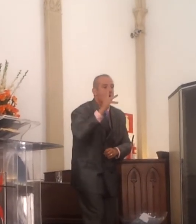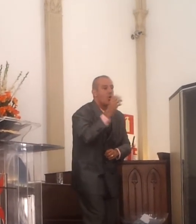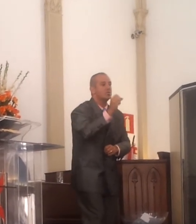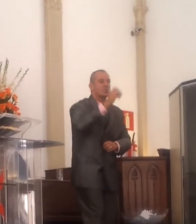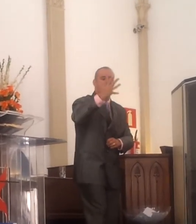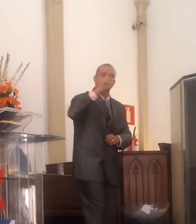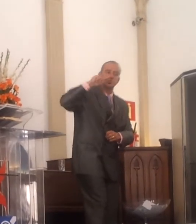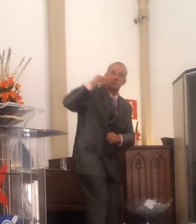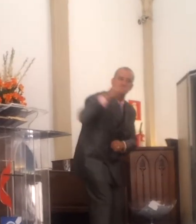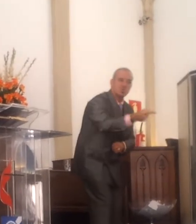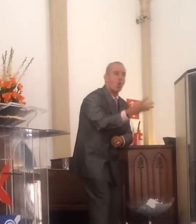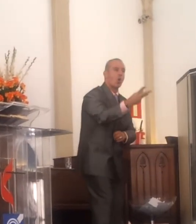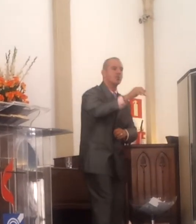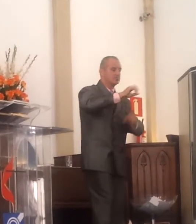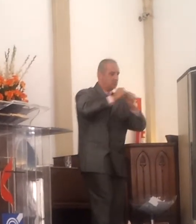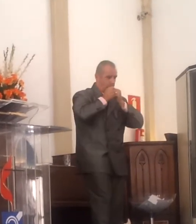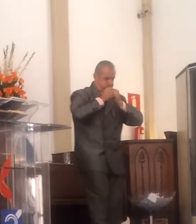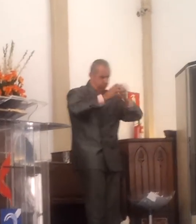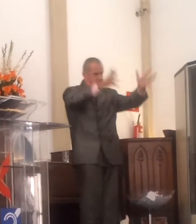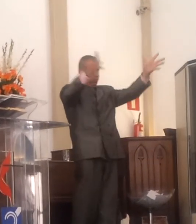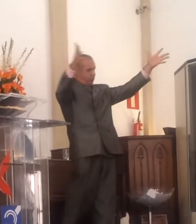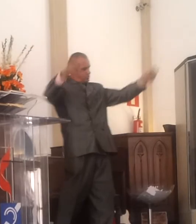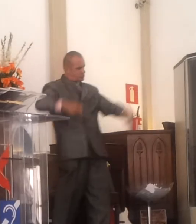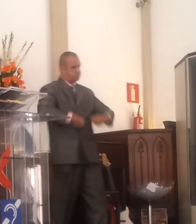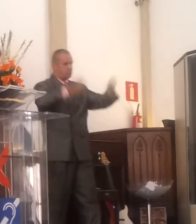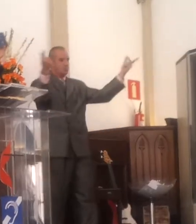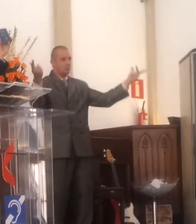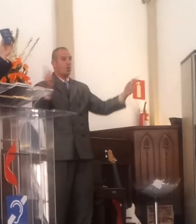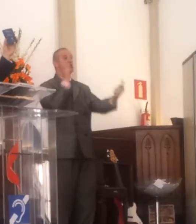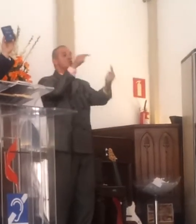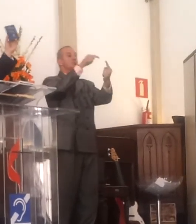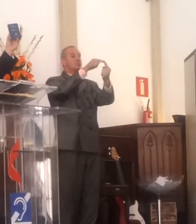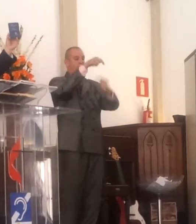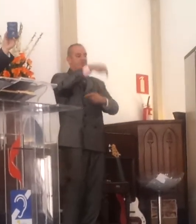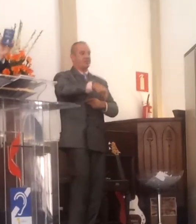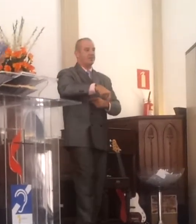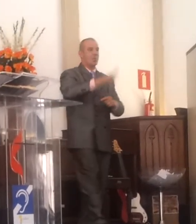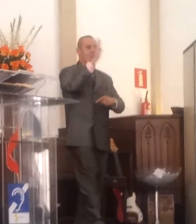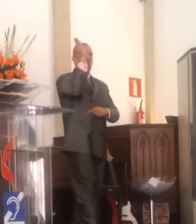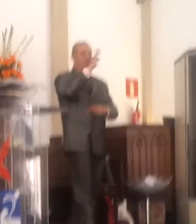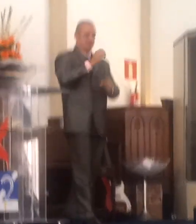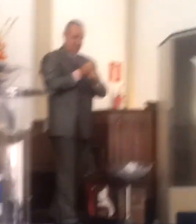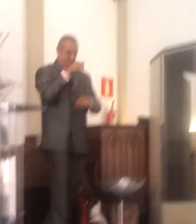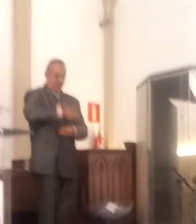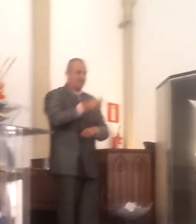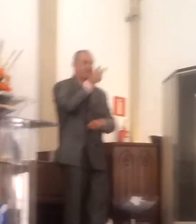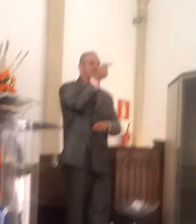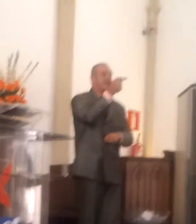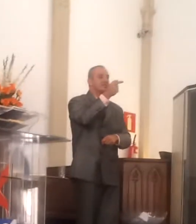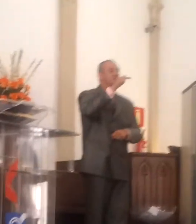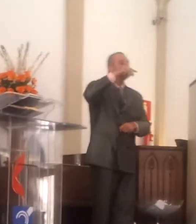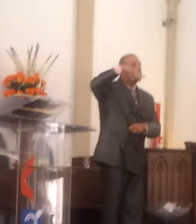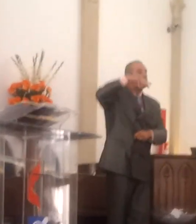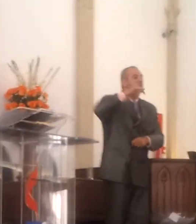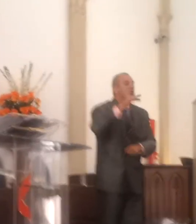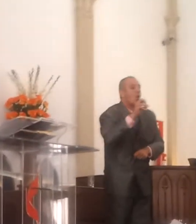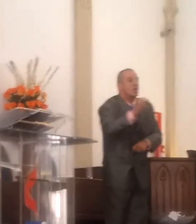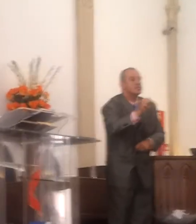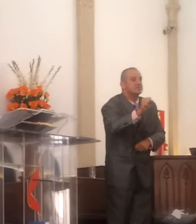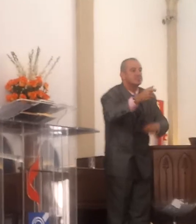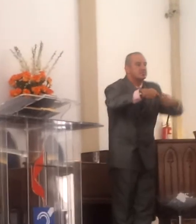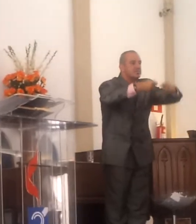já seguindo esses anos. Nosso alvo para o Brasil esse ano é de 7 milhões de exemplares. Ah, meus irmãos,